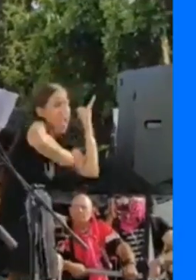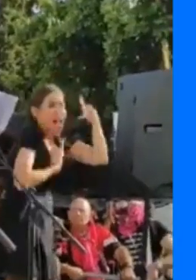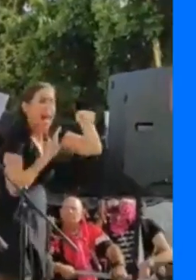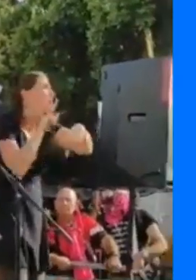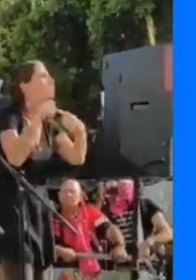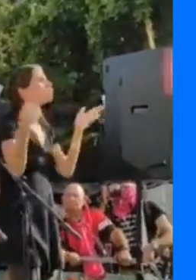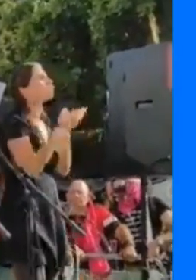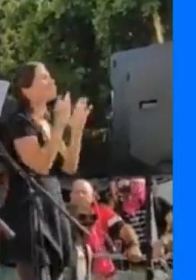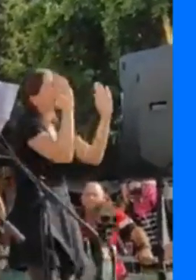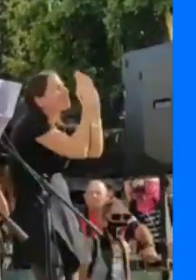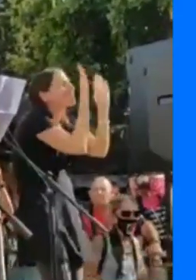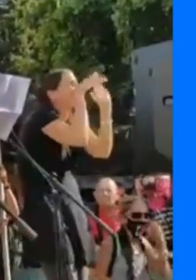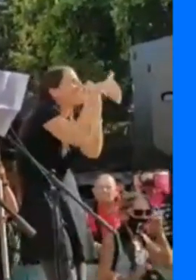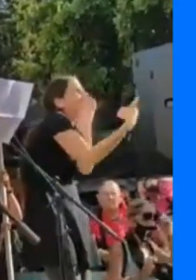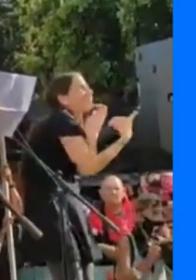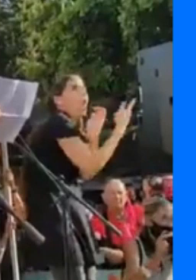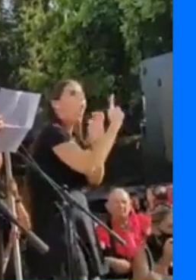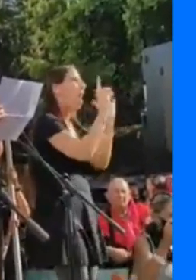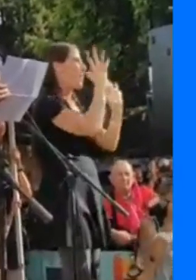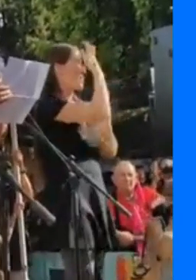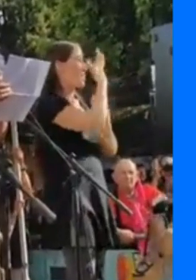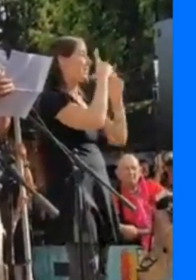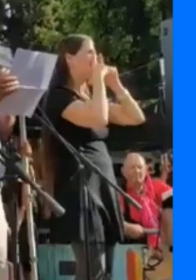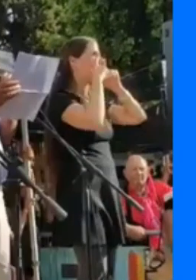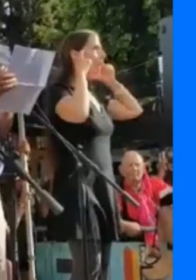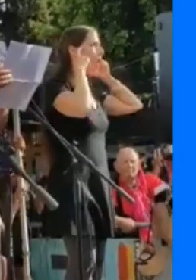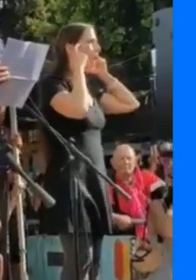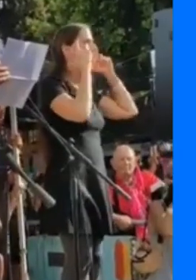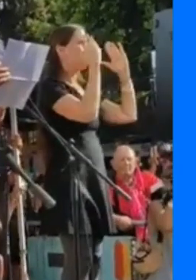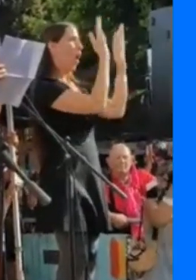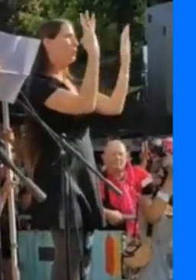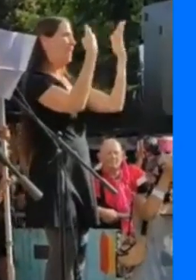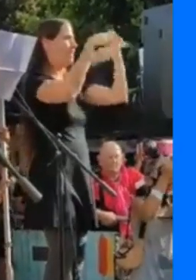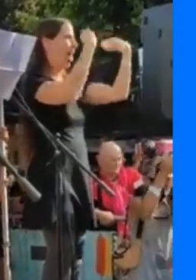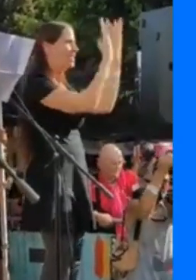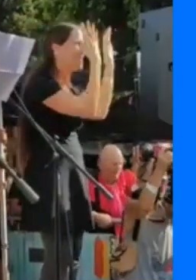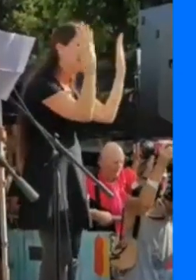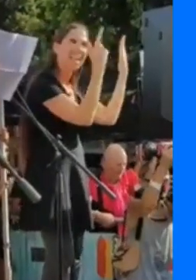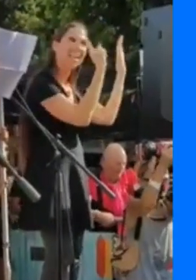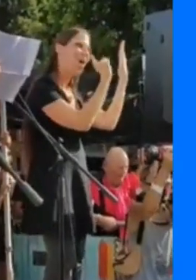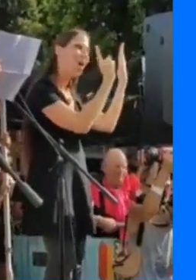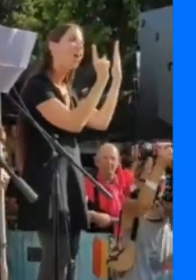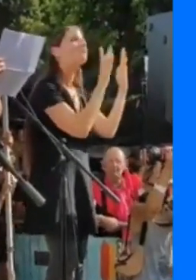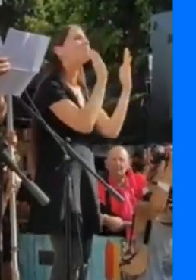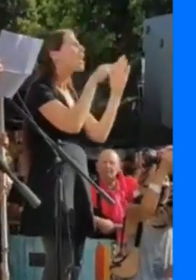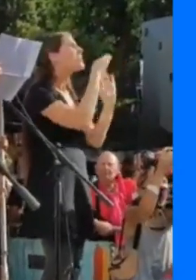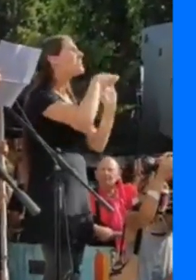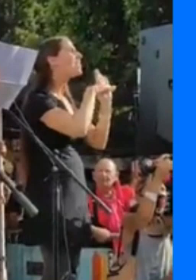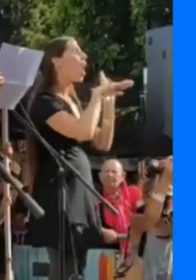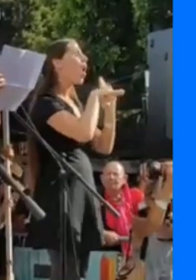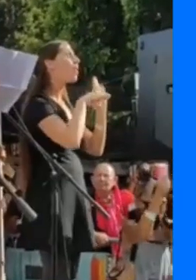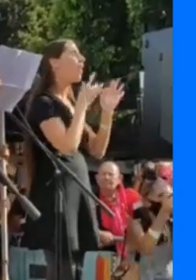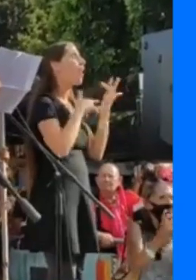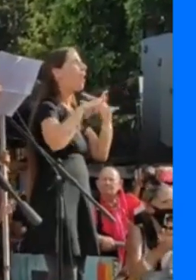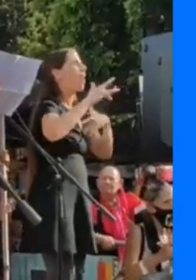ולבסוף התחבאו לא רק מאחורי מסכות וחוצצי פלסטיק, אלא מאחורי סעיפי החוק,